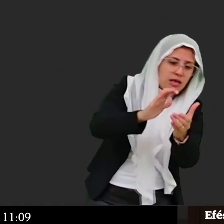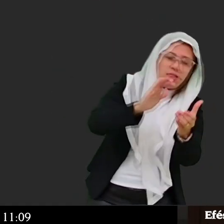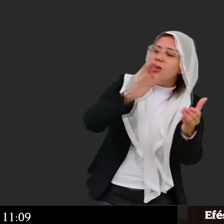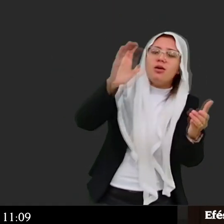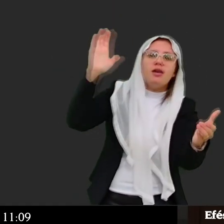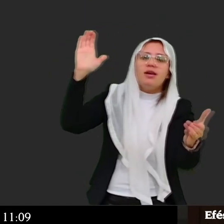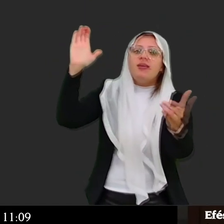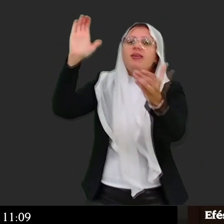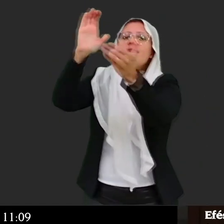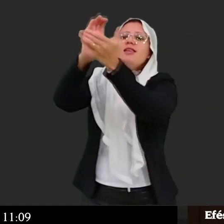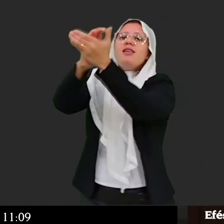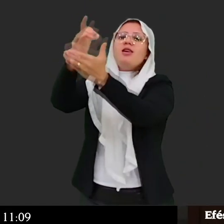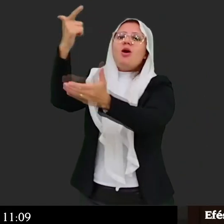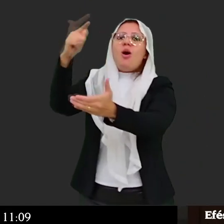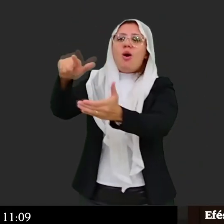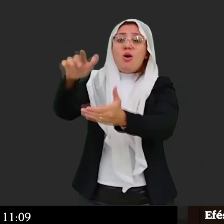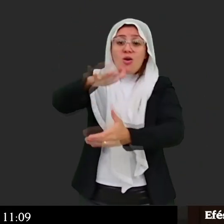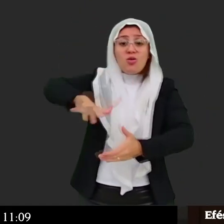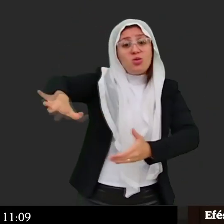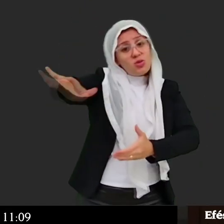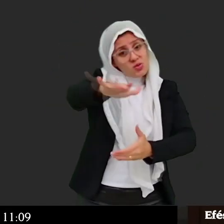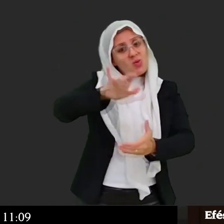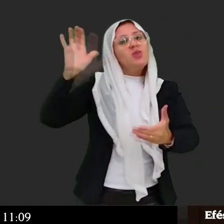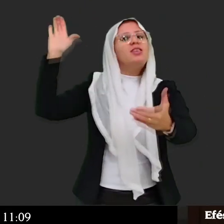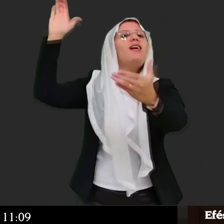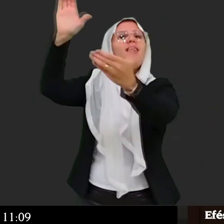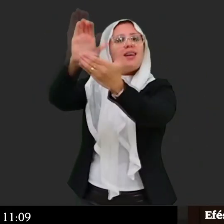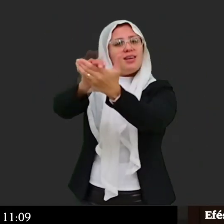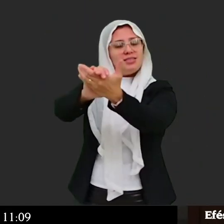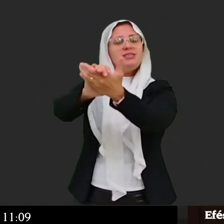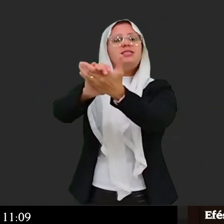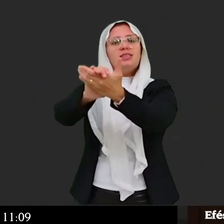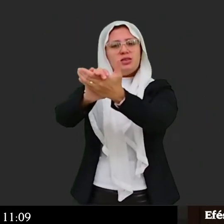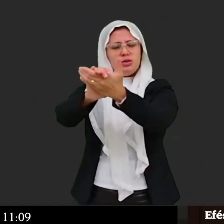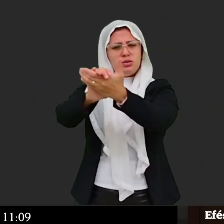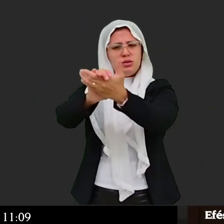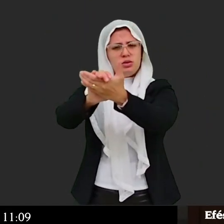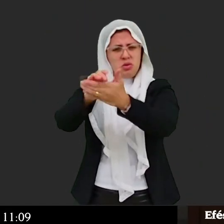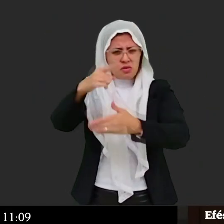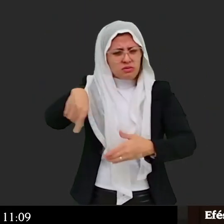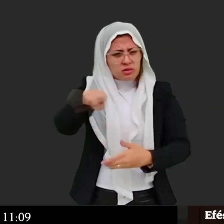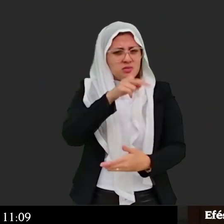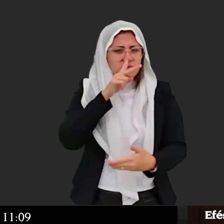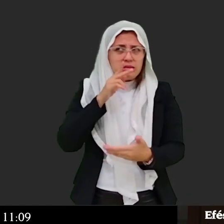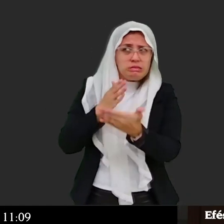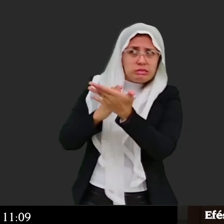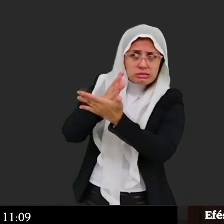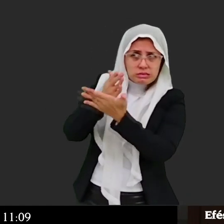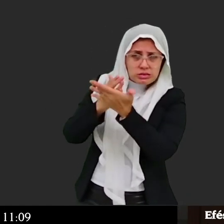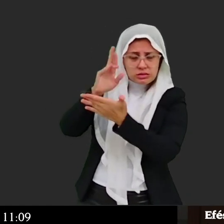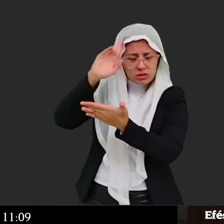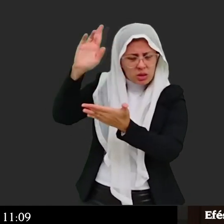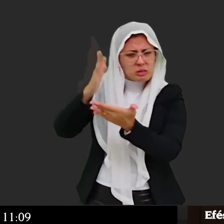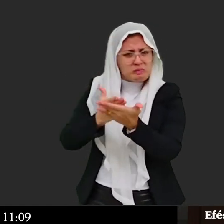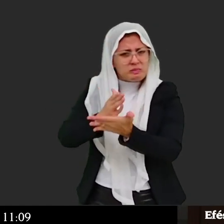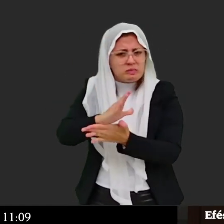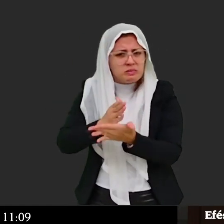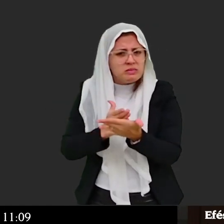manhã. Será que o relacionamento de algum está mal com o Senhor? Se assim